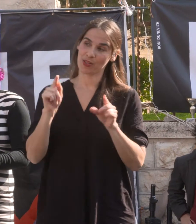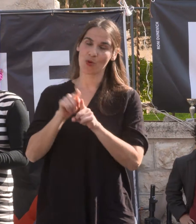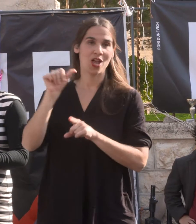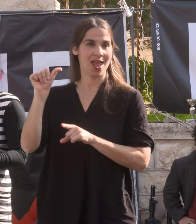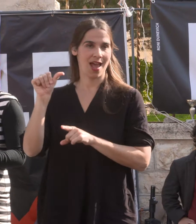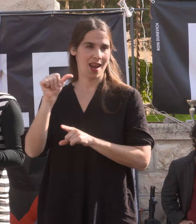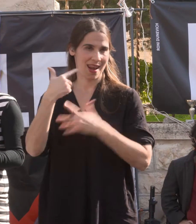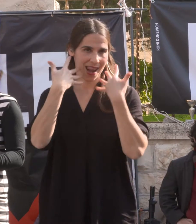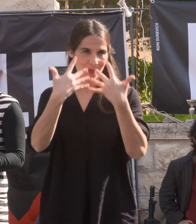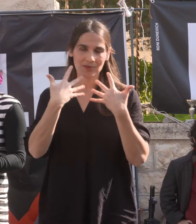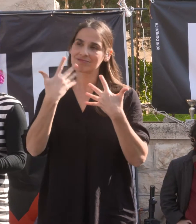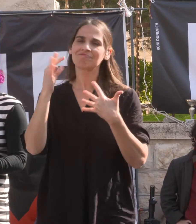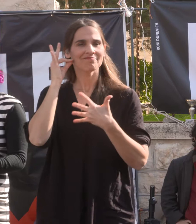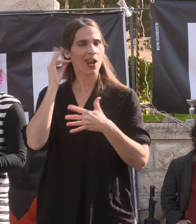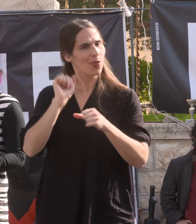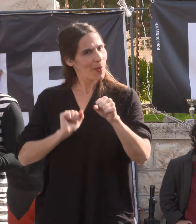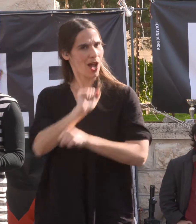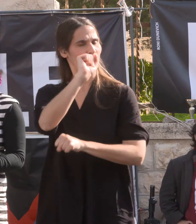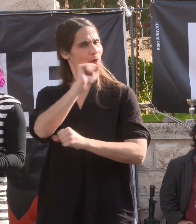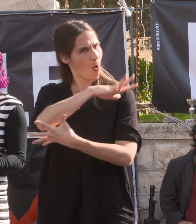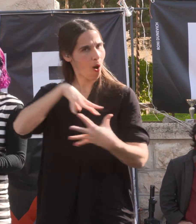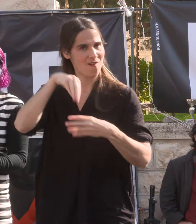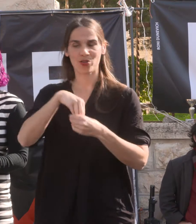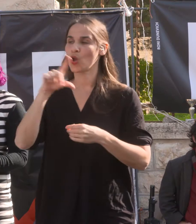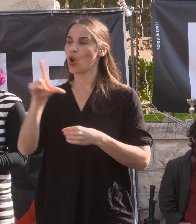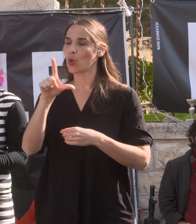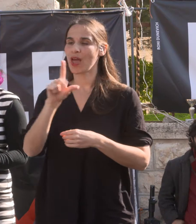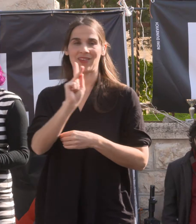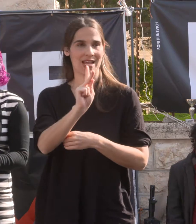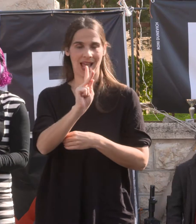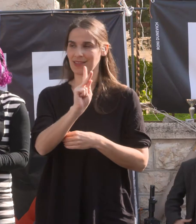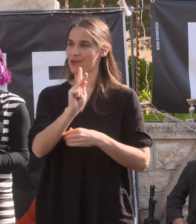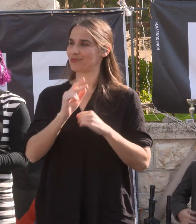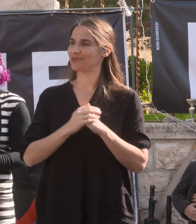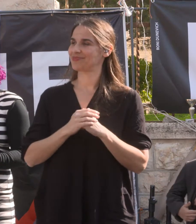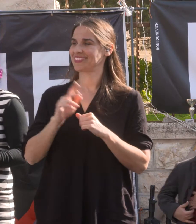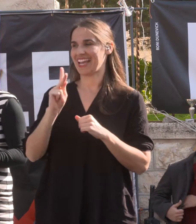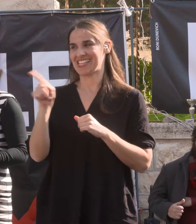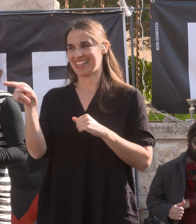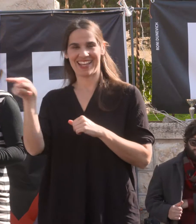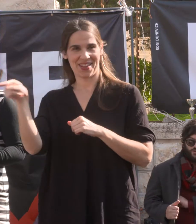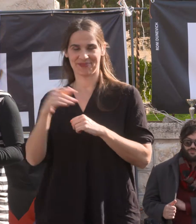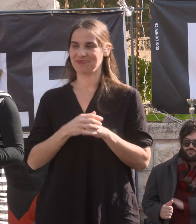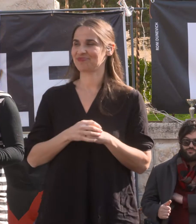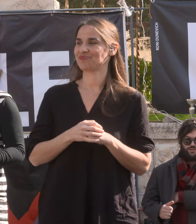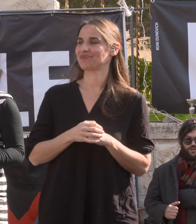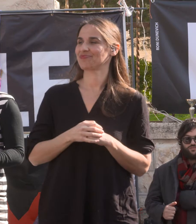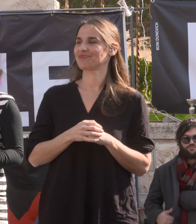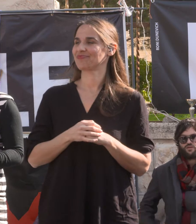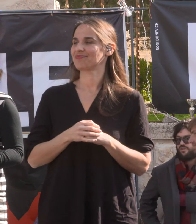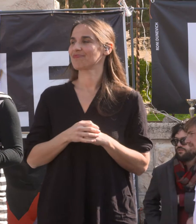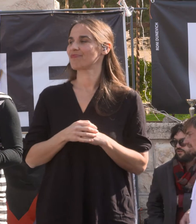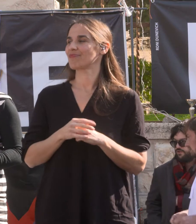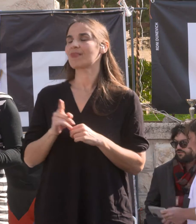שאייל אמר, מחאתיות ומעורבות במיוחד, לונה וקסנדרה. הנה קסנדרה שם. הן